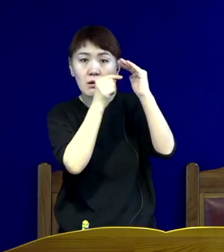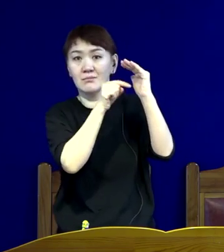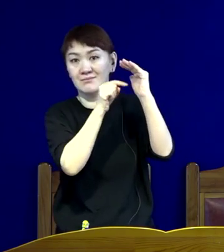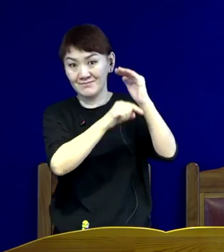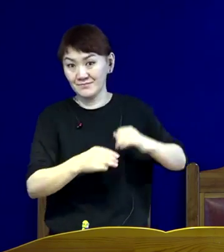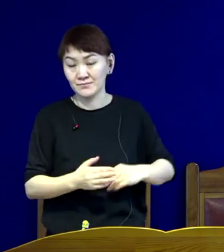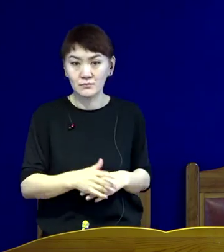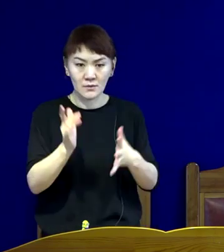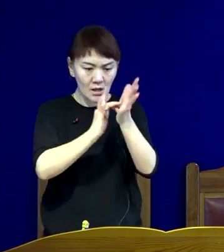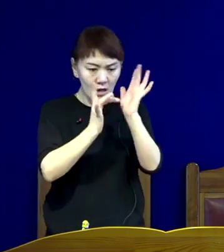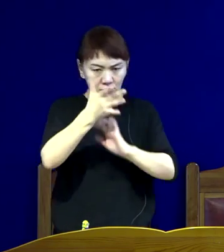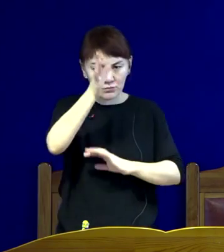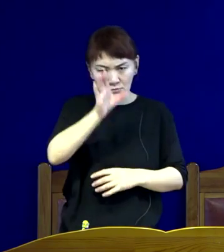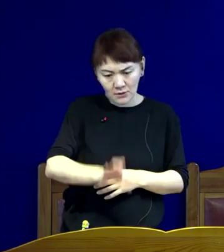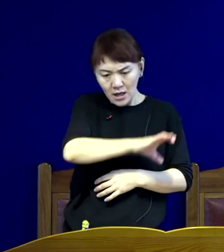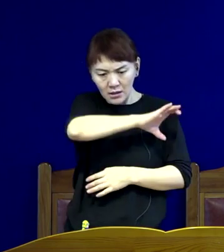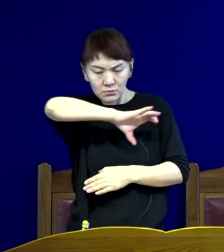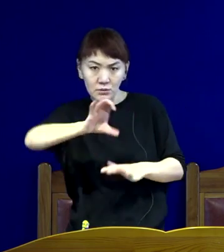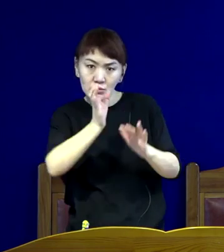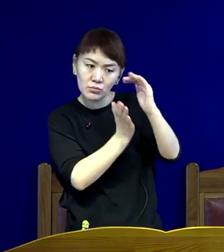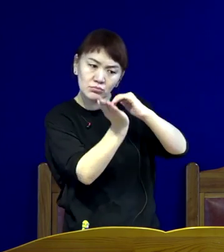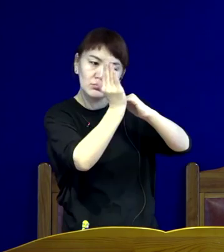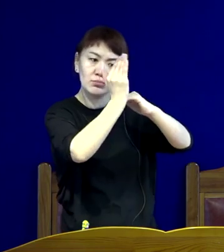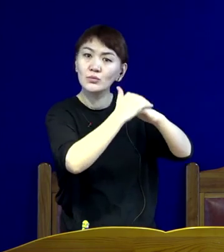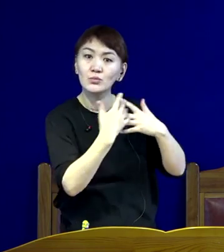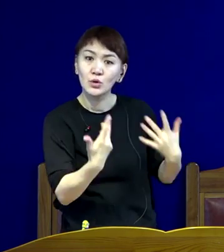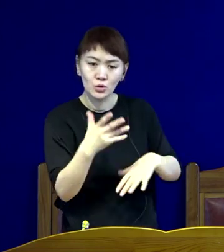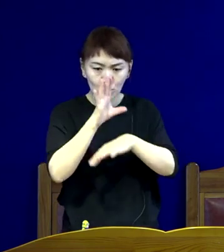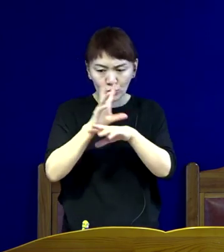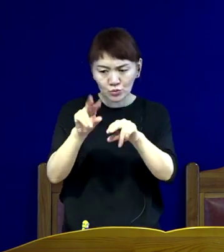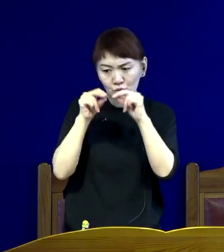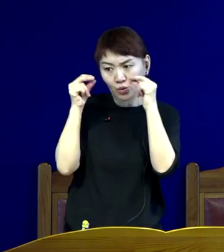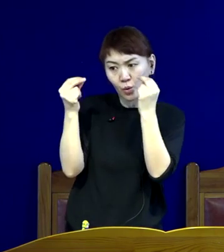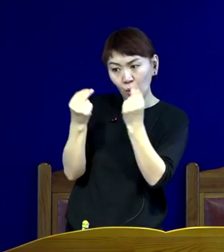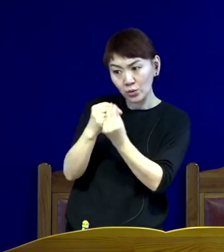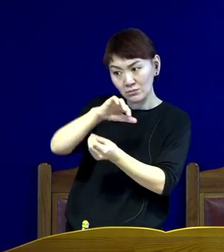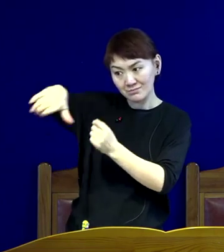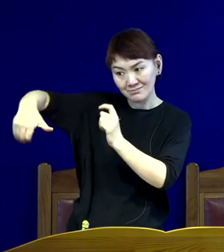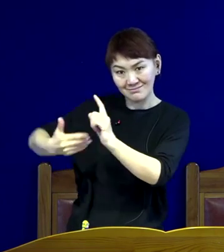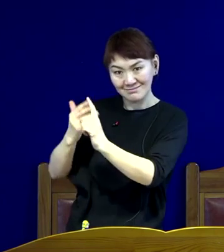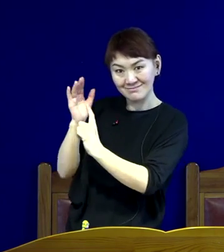Тэгэхээр Есүс загалмайдэр үхснээр чуулганы дүр төрх хүрсэн шиг